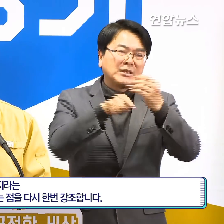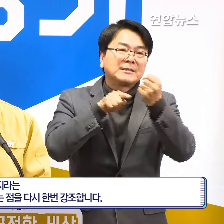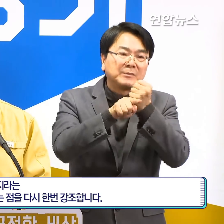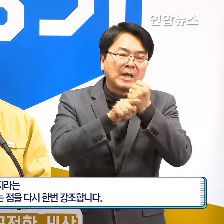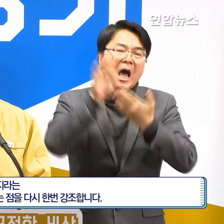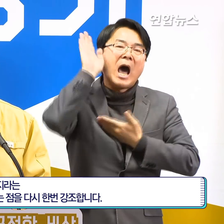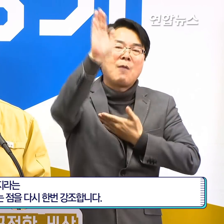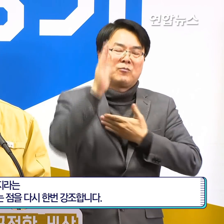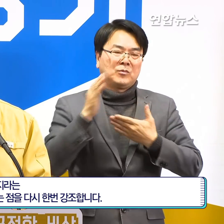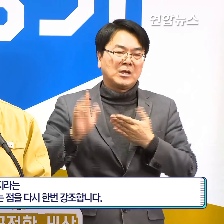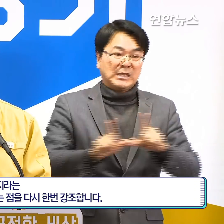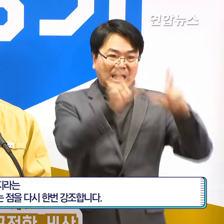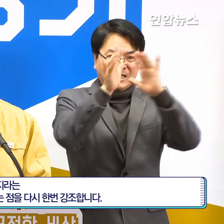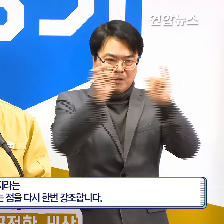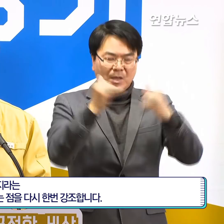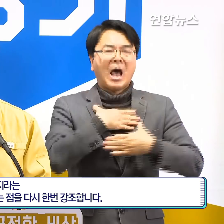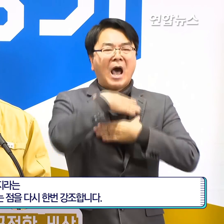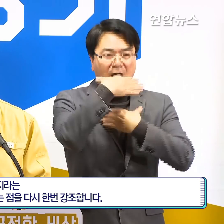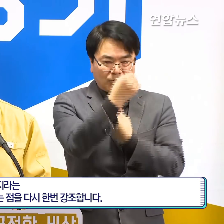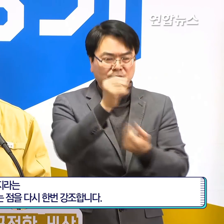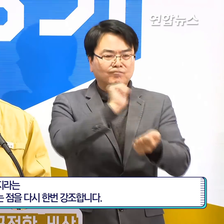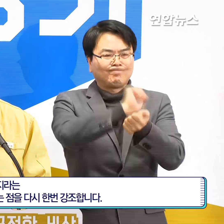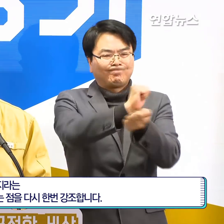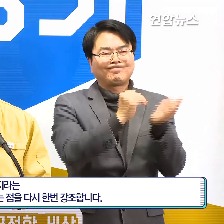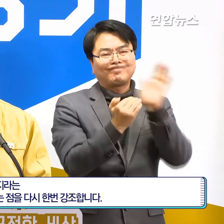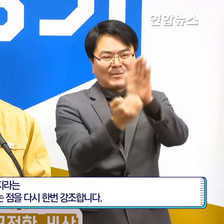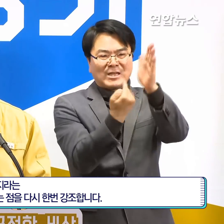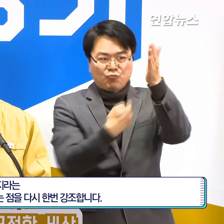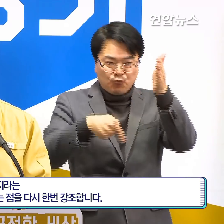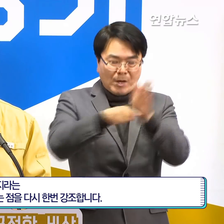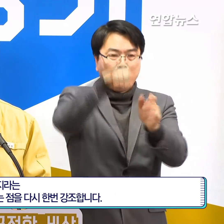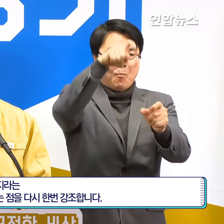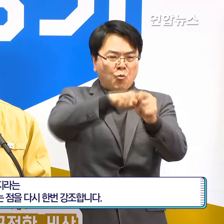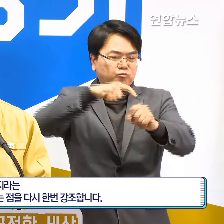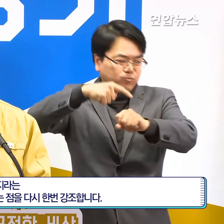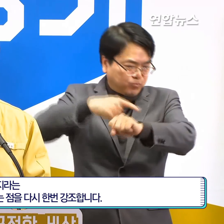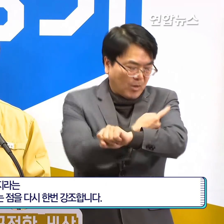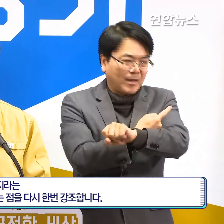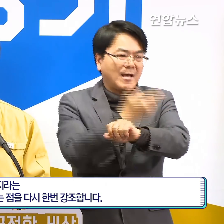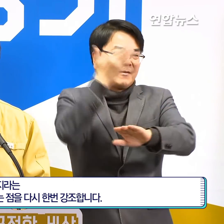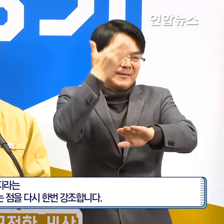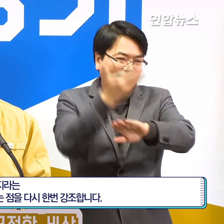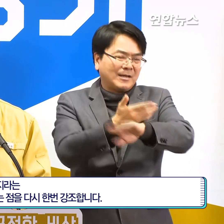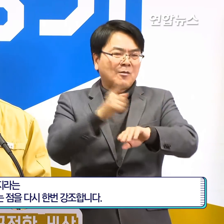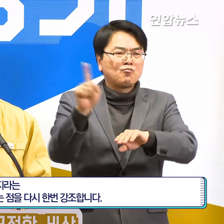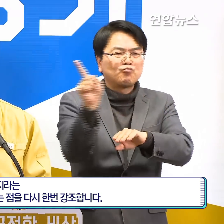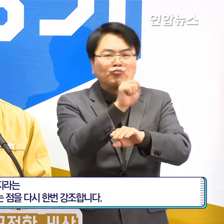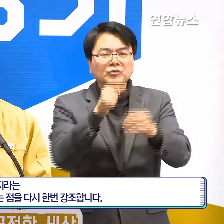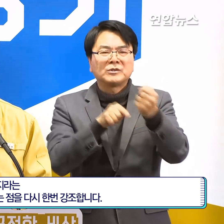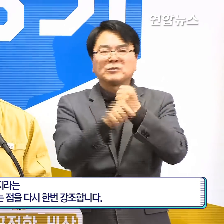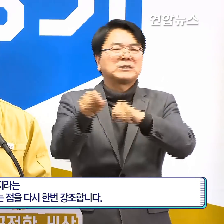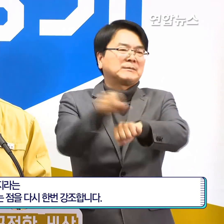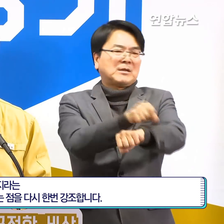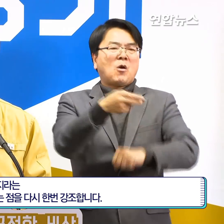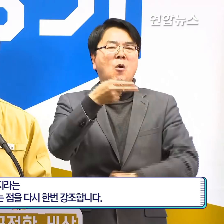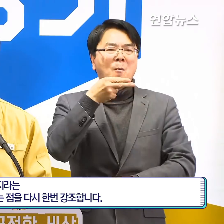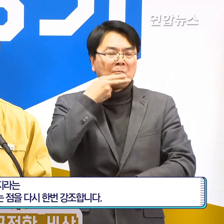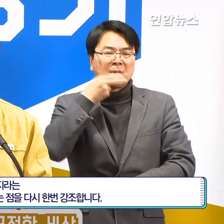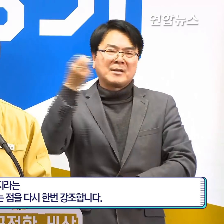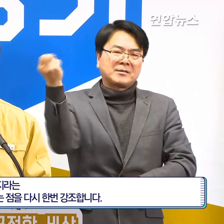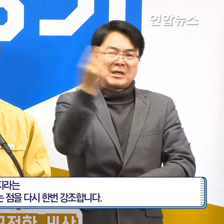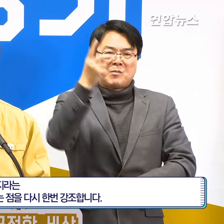도민 안전과 감염 방지라는 행정 목적 이외에 그 어떤 다른 이유도 없다는 점을 다시